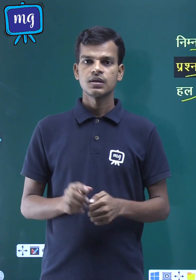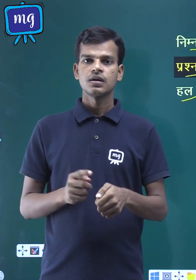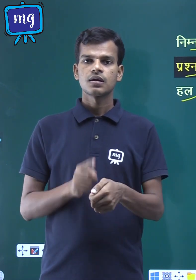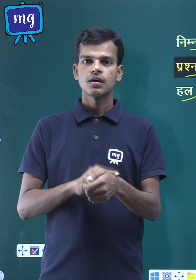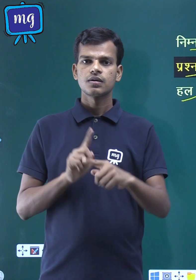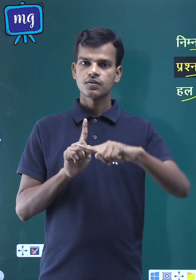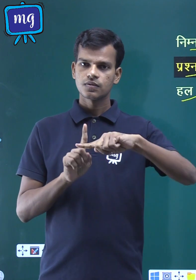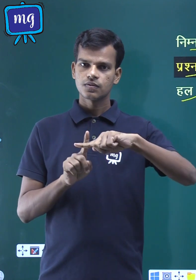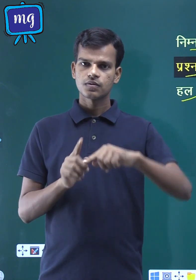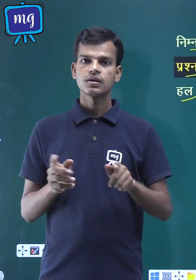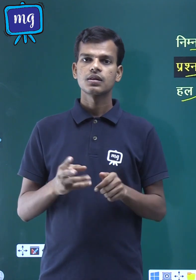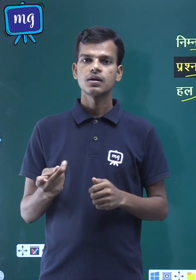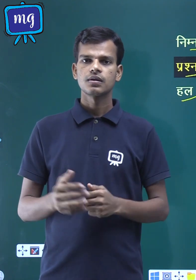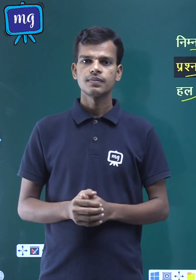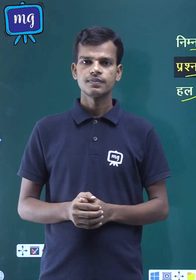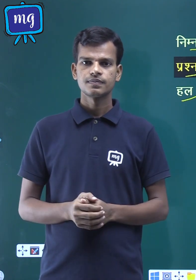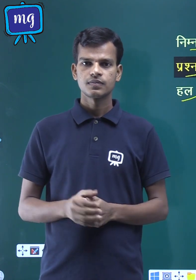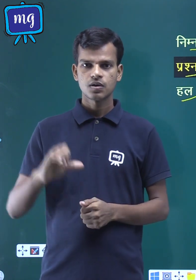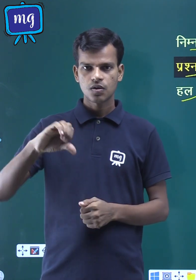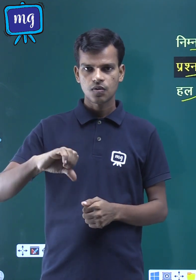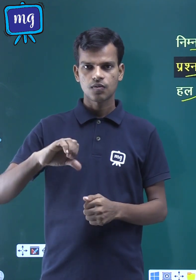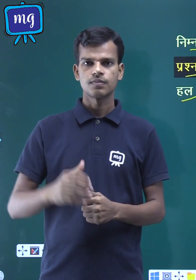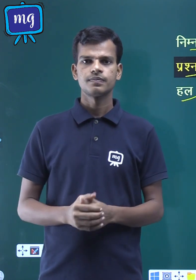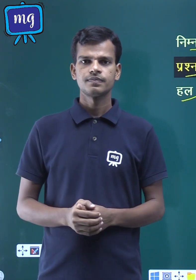योग कितना है? 9।